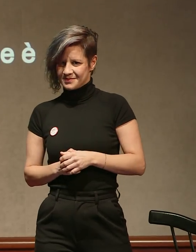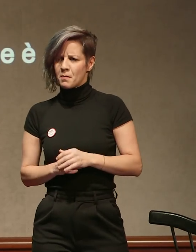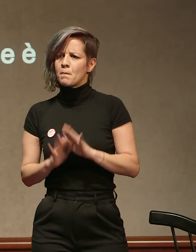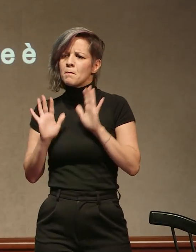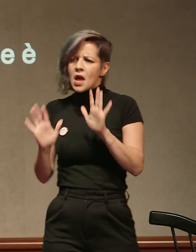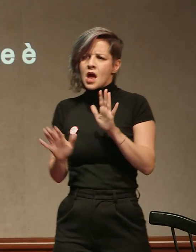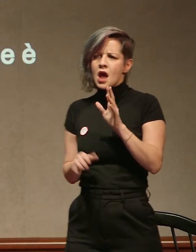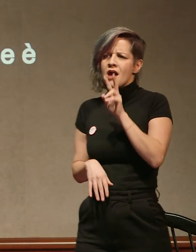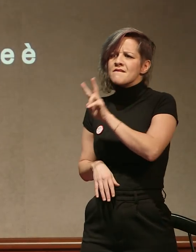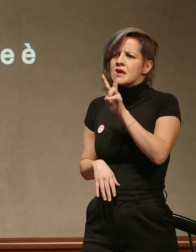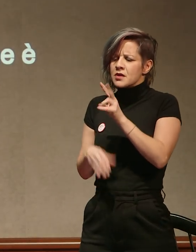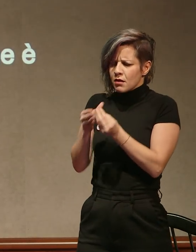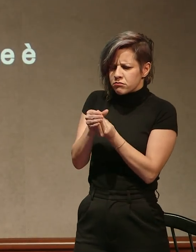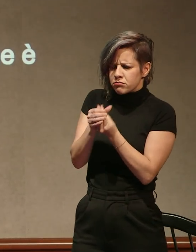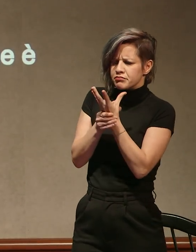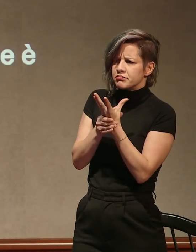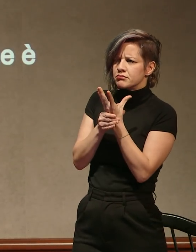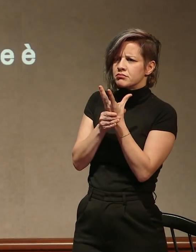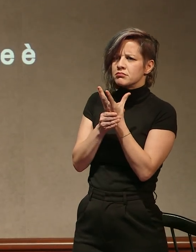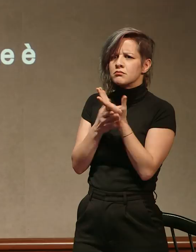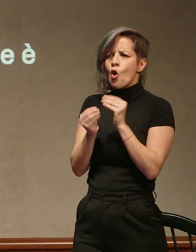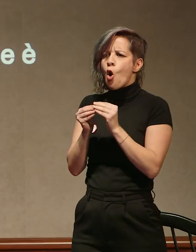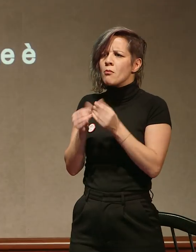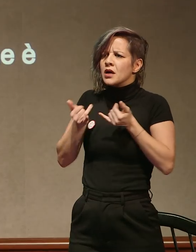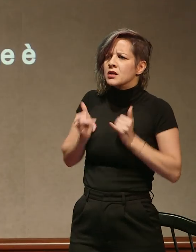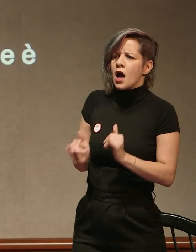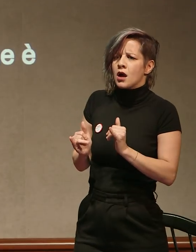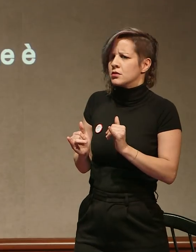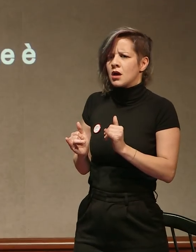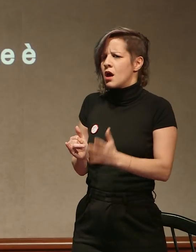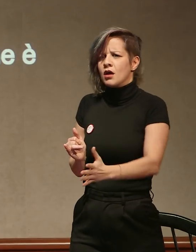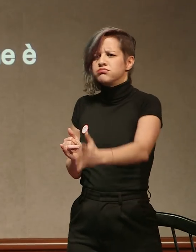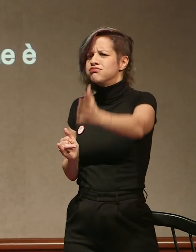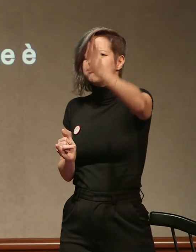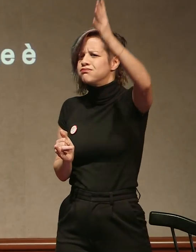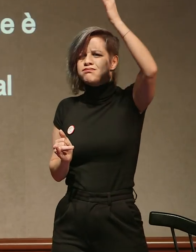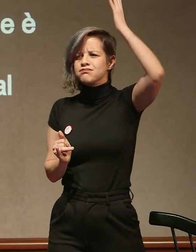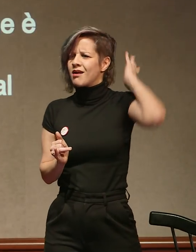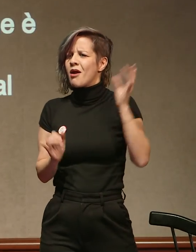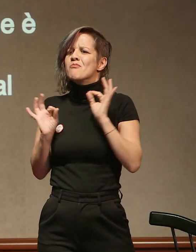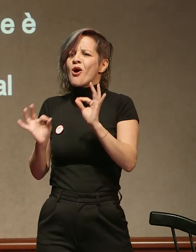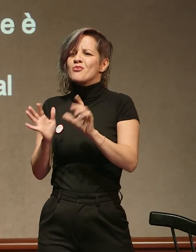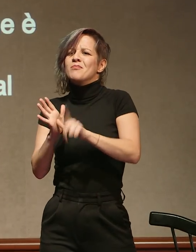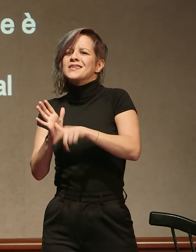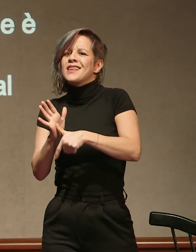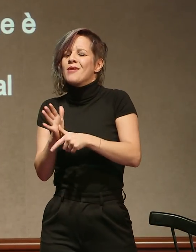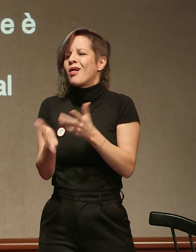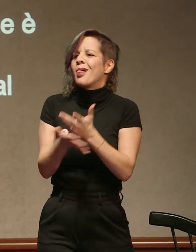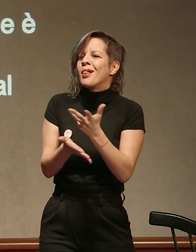Brag ma il Visual vernacular Che cos'è E da dove nasce uh la nascita si